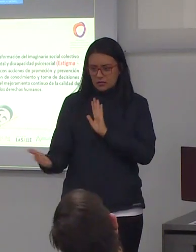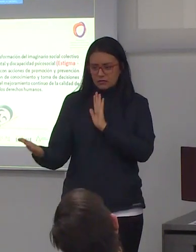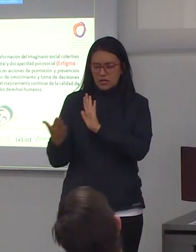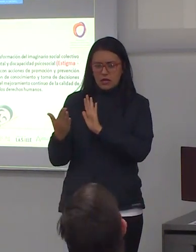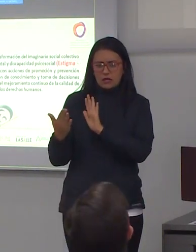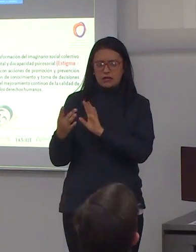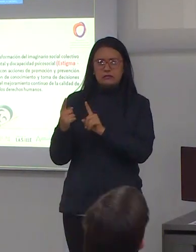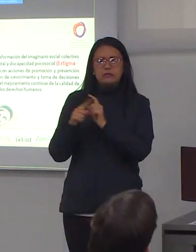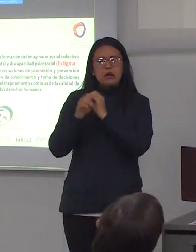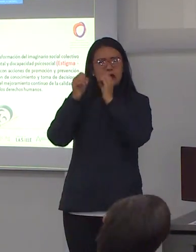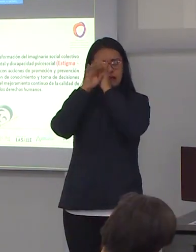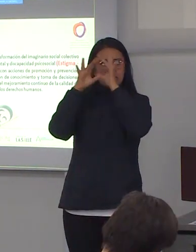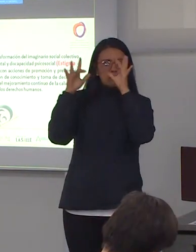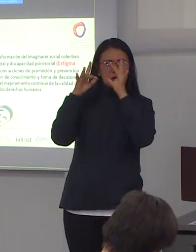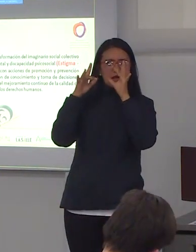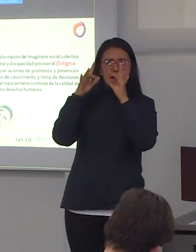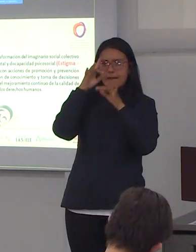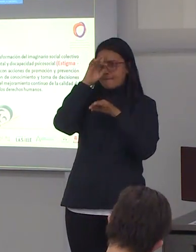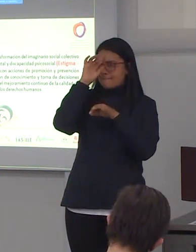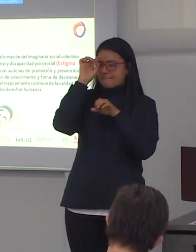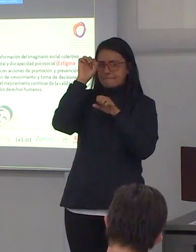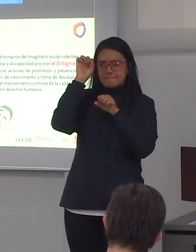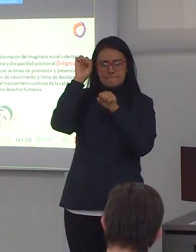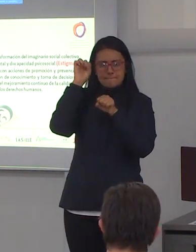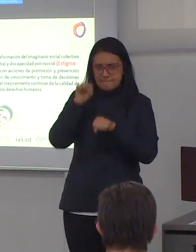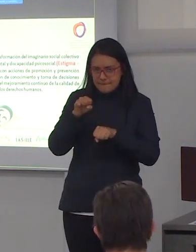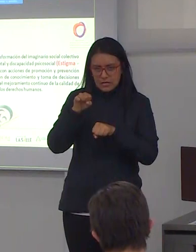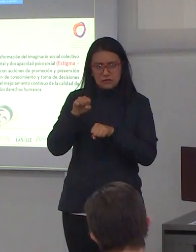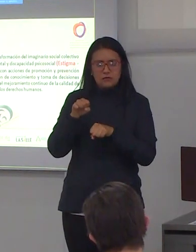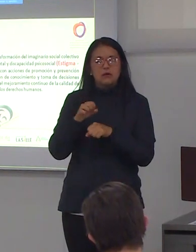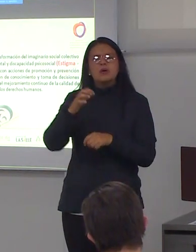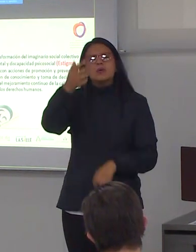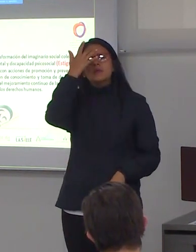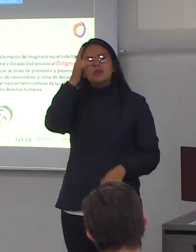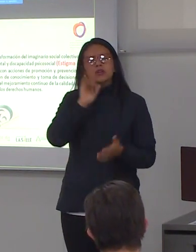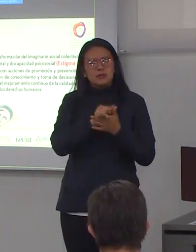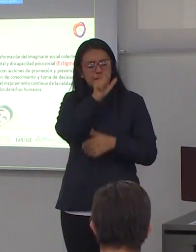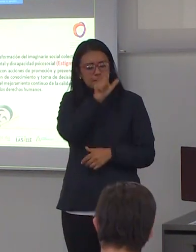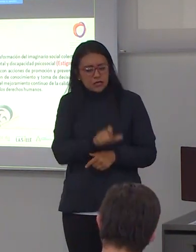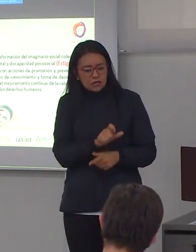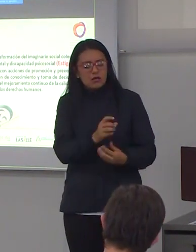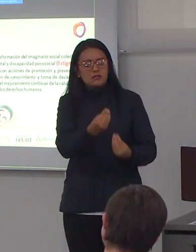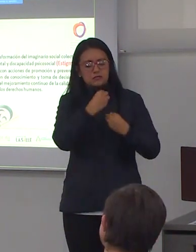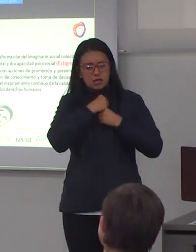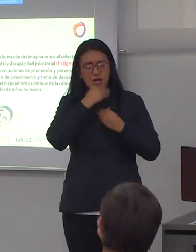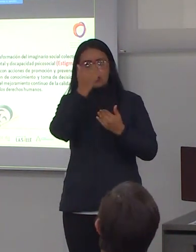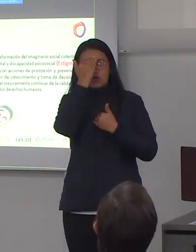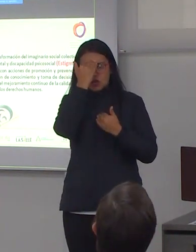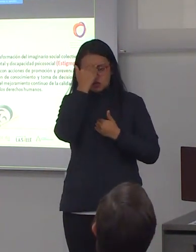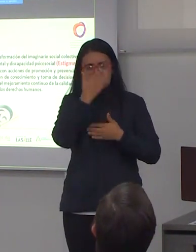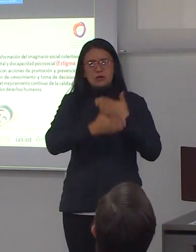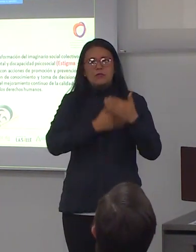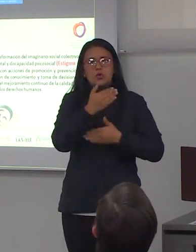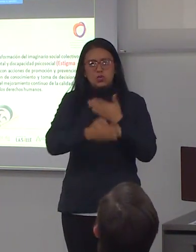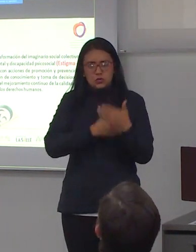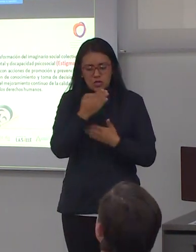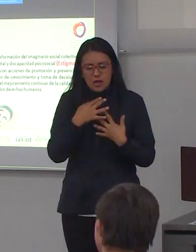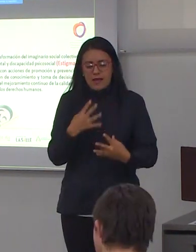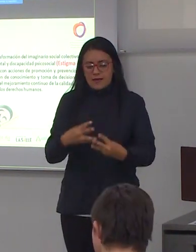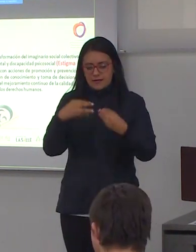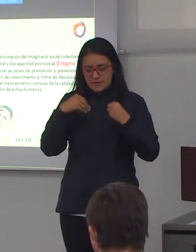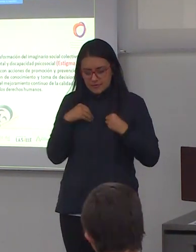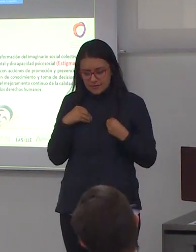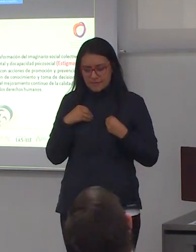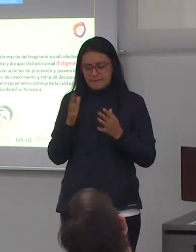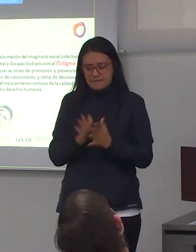imaginarios de incapacidad porque en la medida que la persona es consciente de su proceso acepta